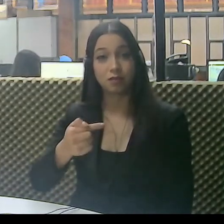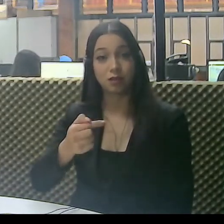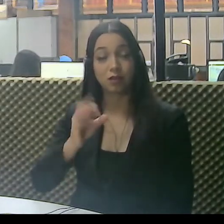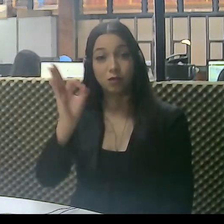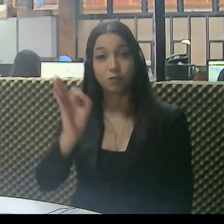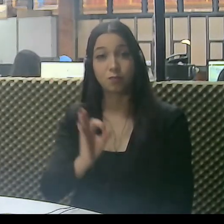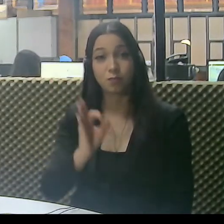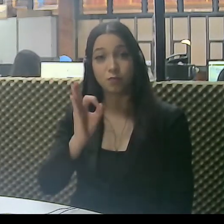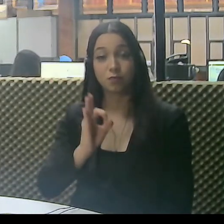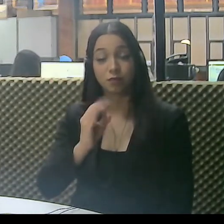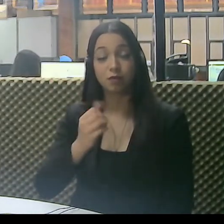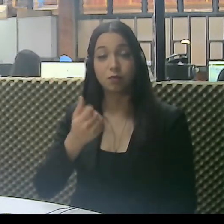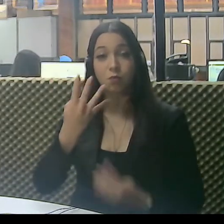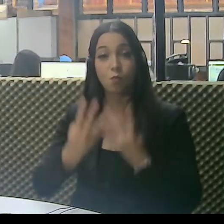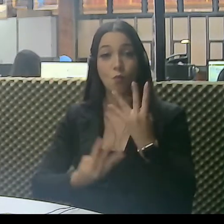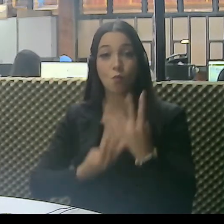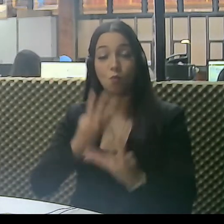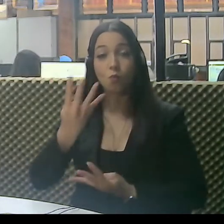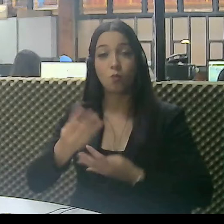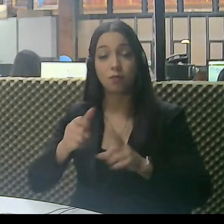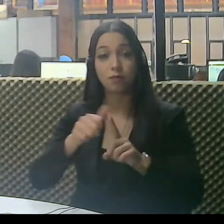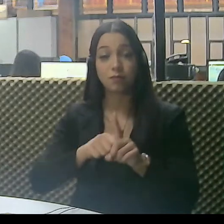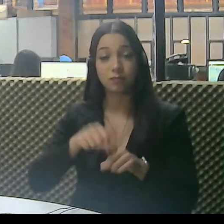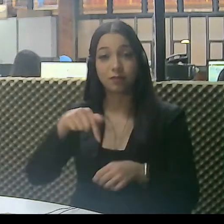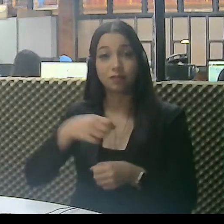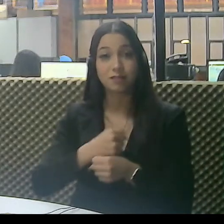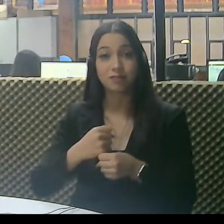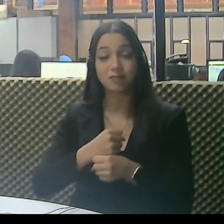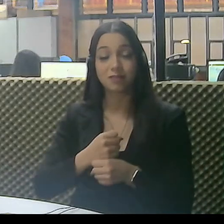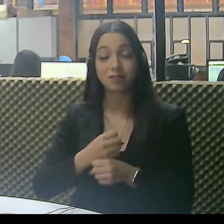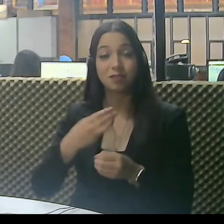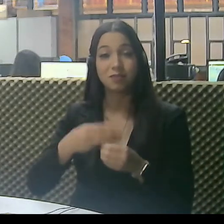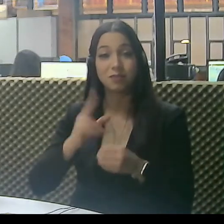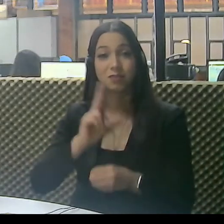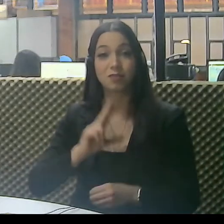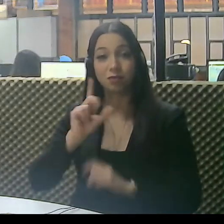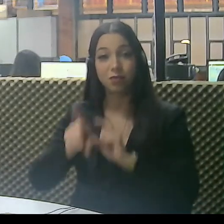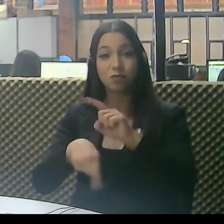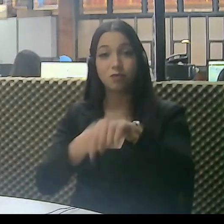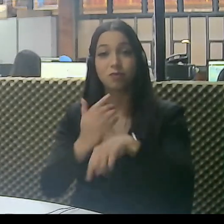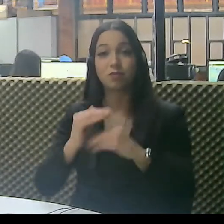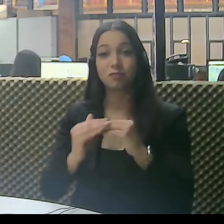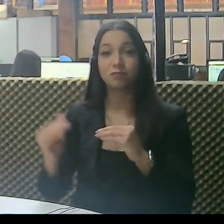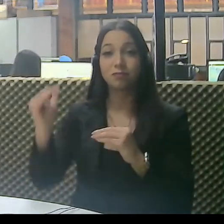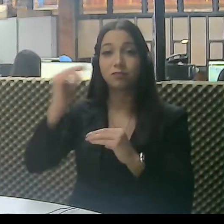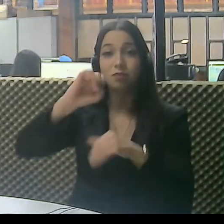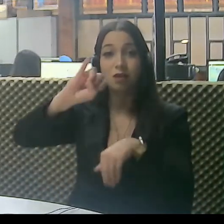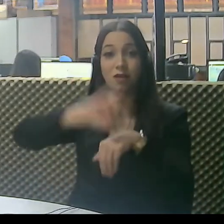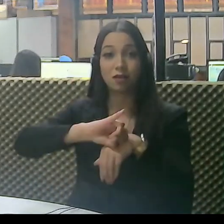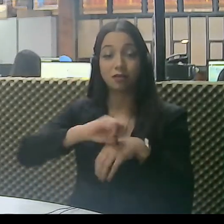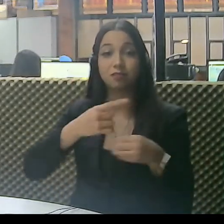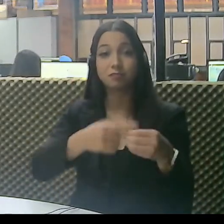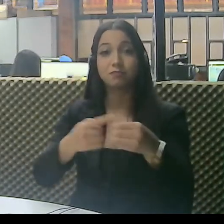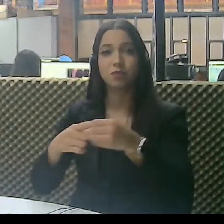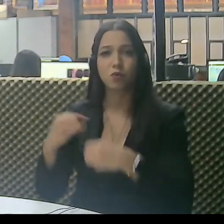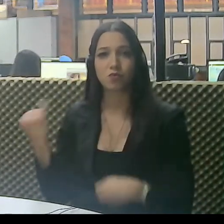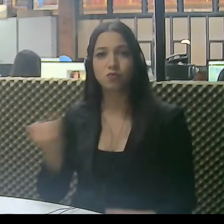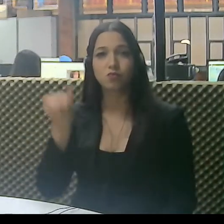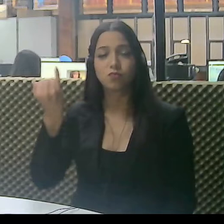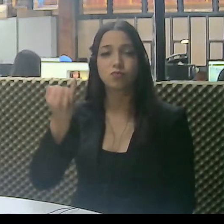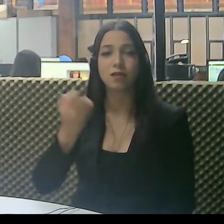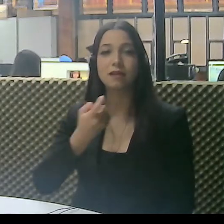no primeiro quadrimestre deste ano, o município está à frente de todas as capitais brasileiras e de cidades importantes